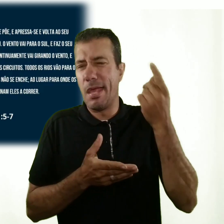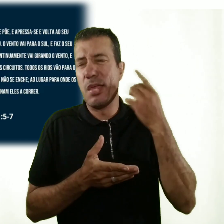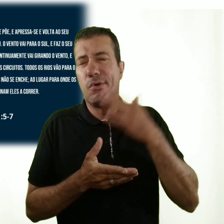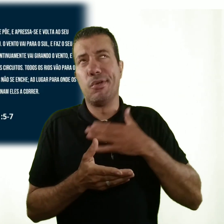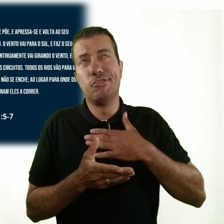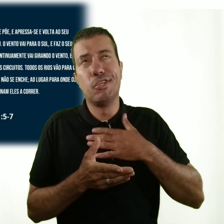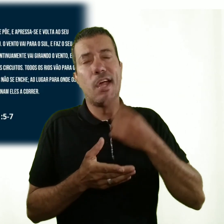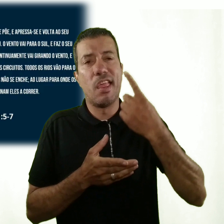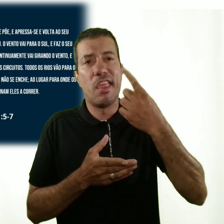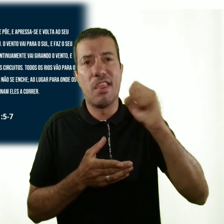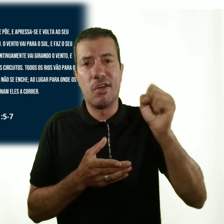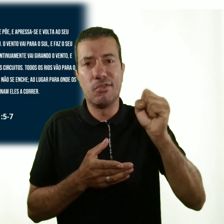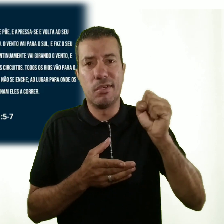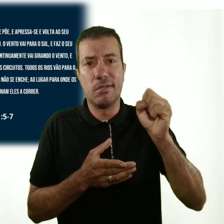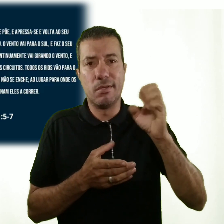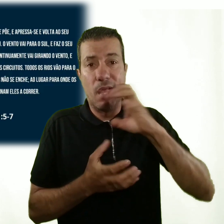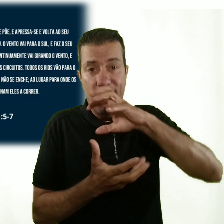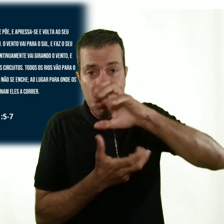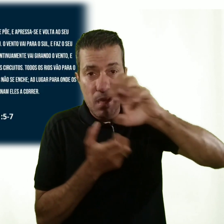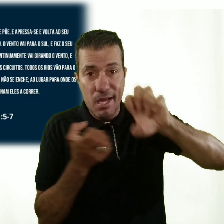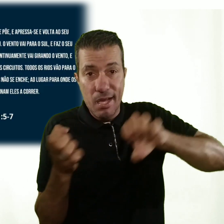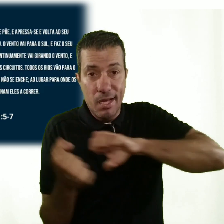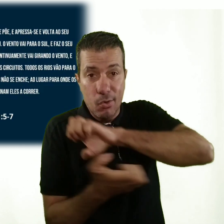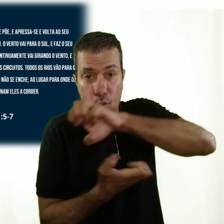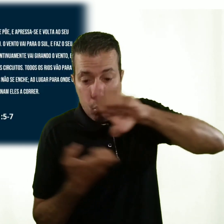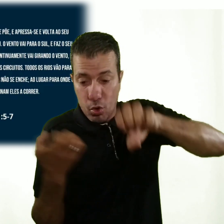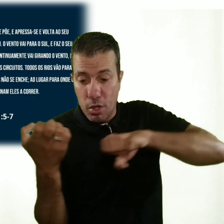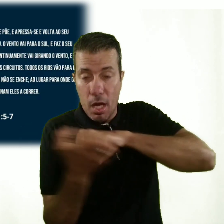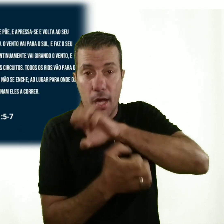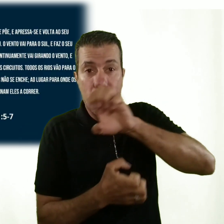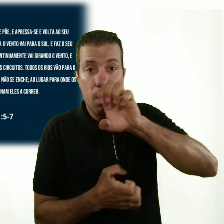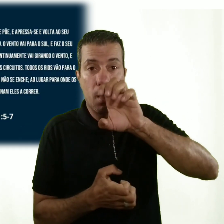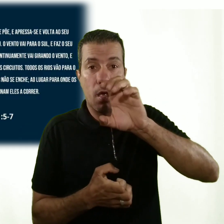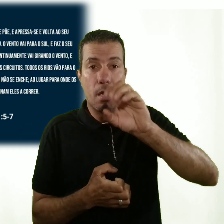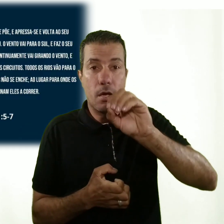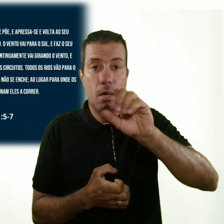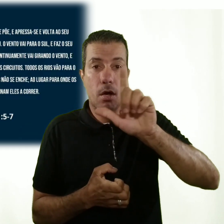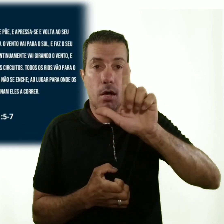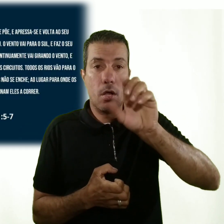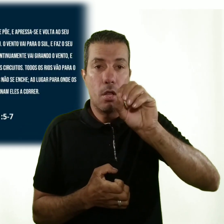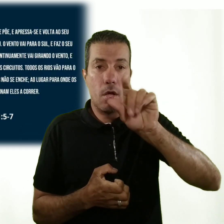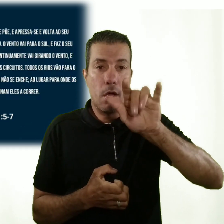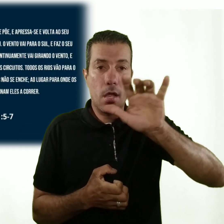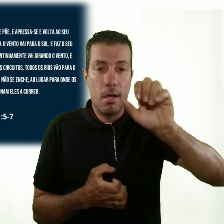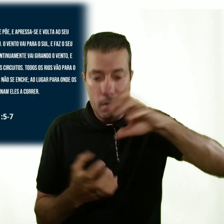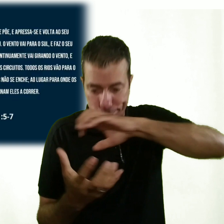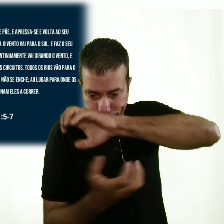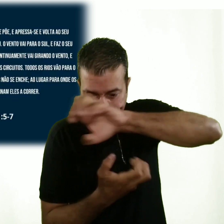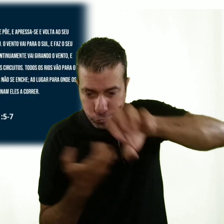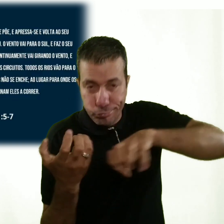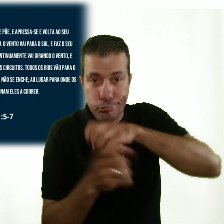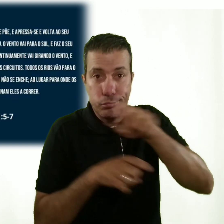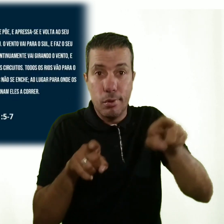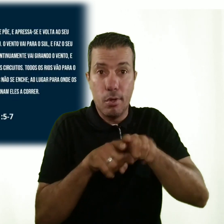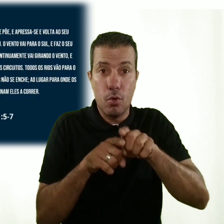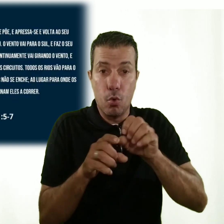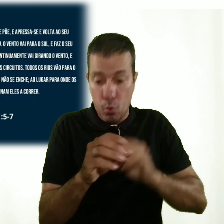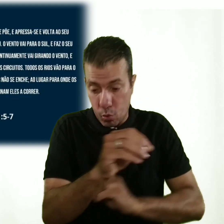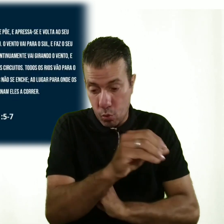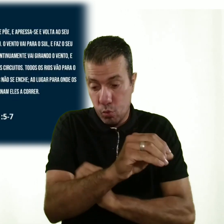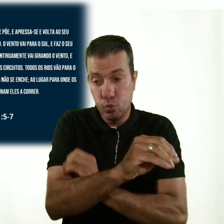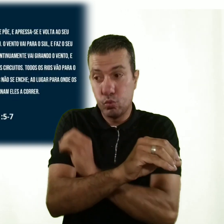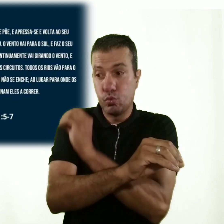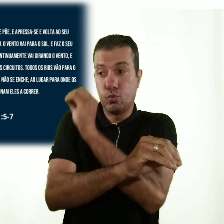da ecologia. Olha o que a Bíblia fala. Eclesiastes 1, de 5 a 7. Nasce o sol, e o sol se